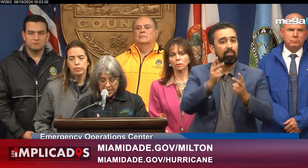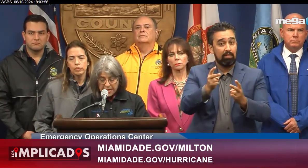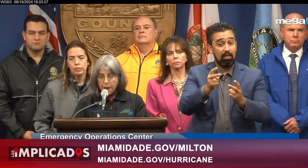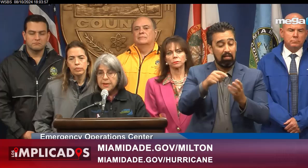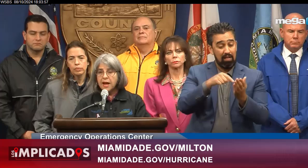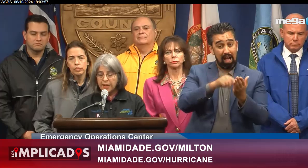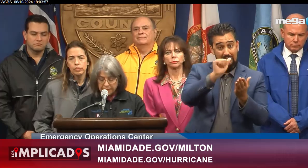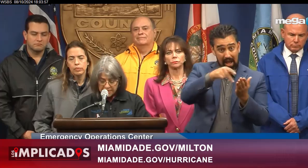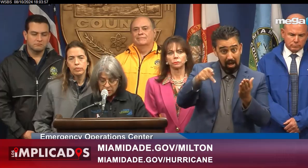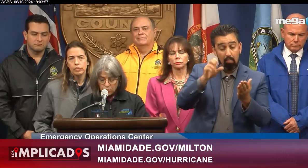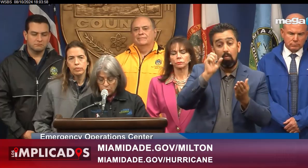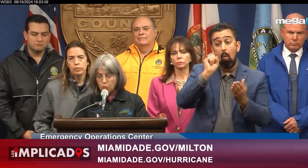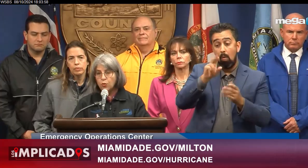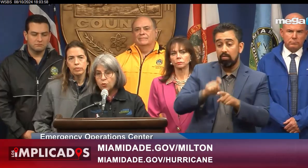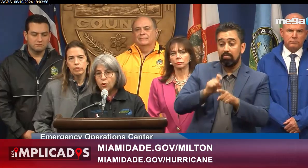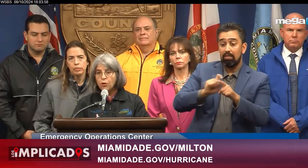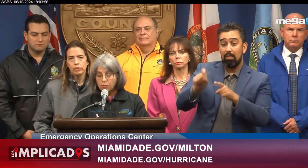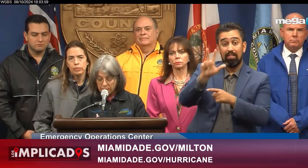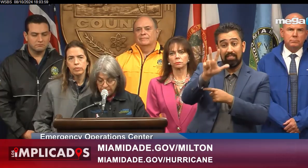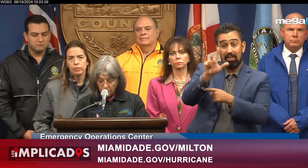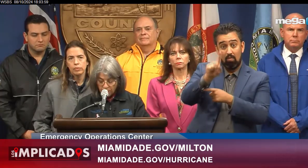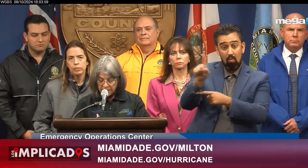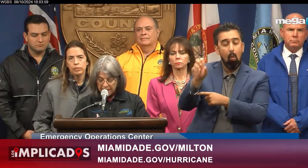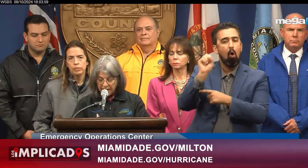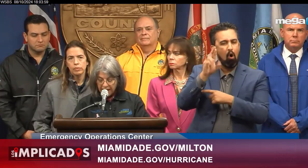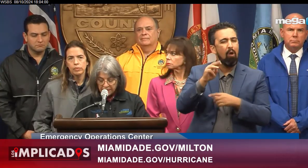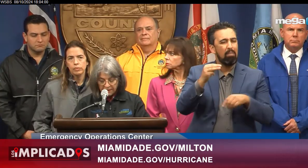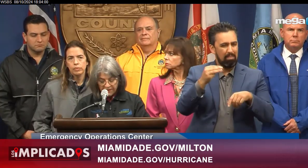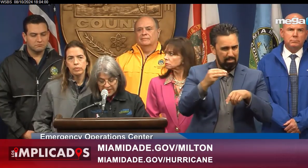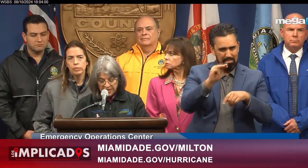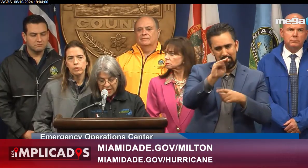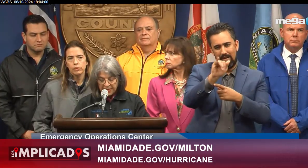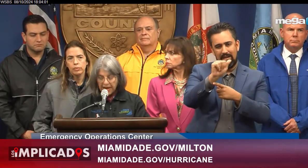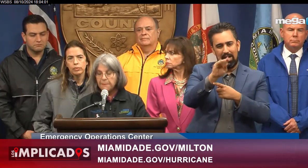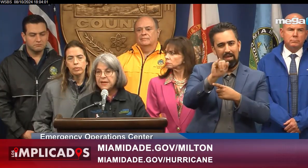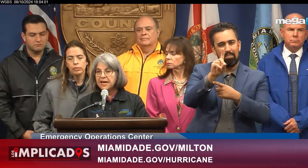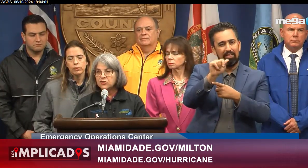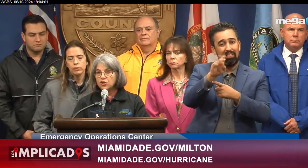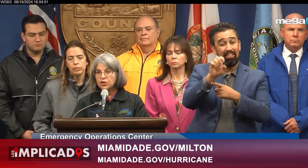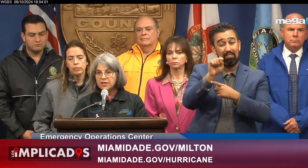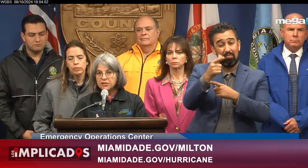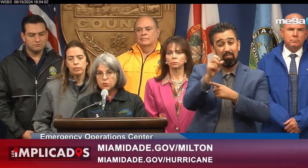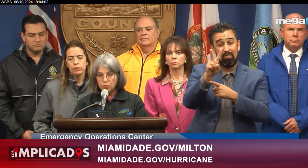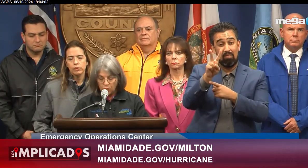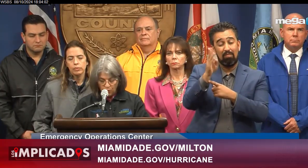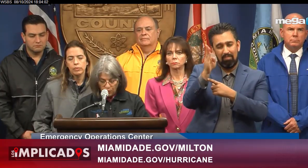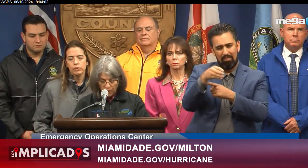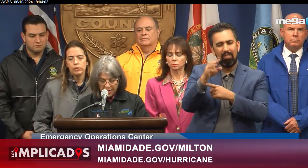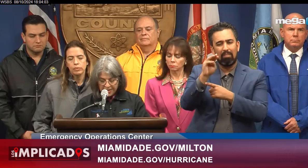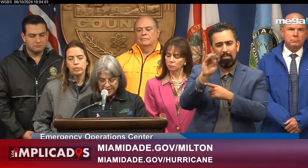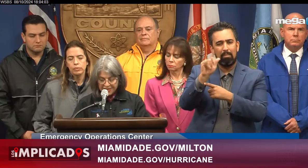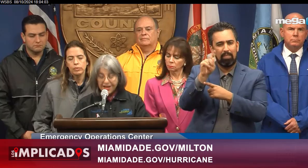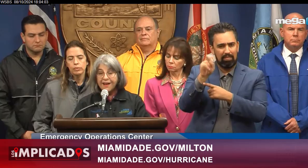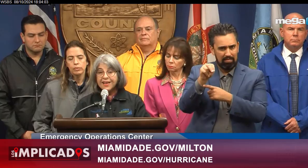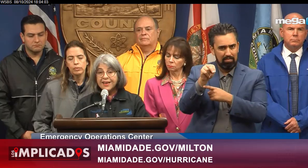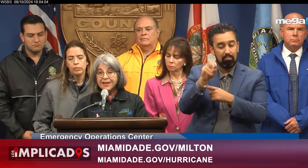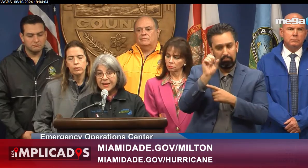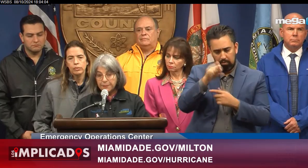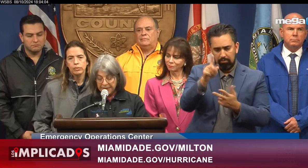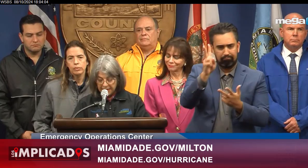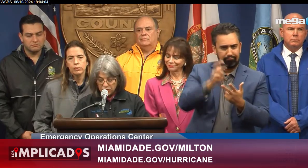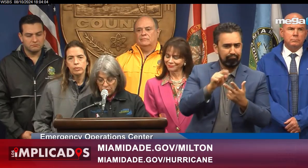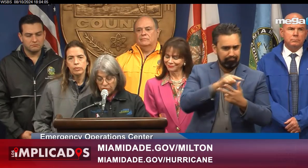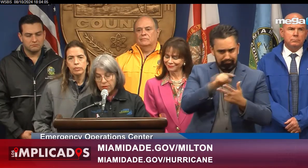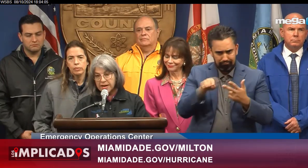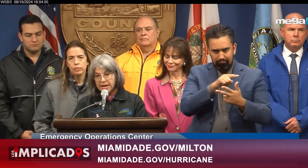/Hurricane, llamen al 311 o reporten a través de la aplicación 311. Descarguen